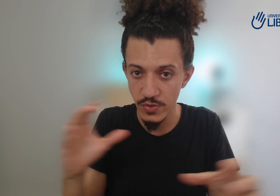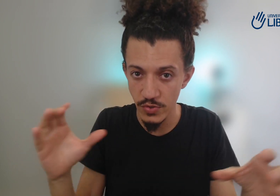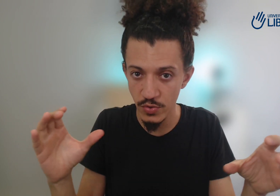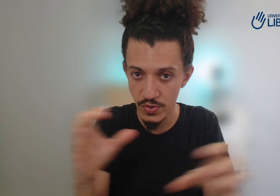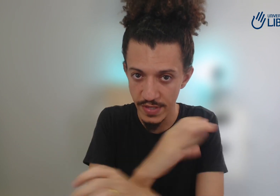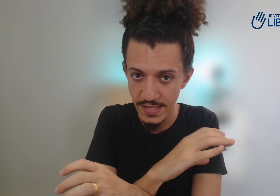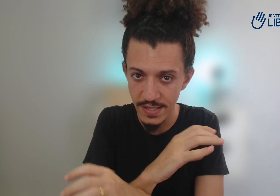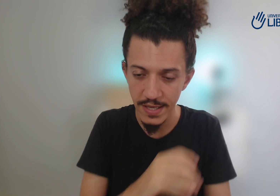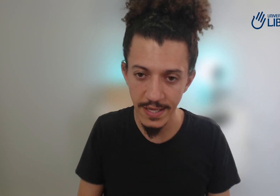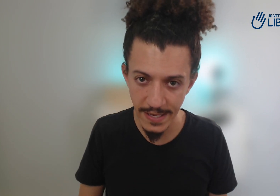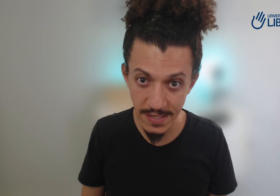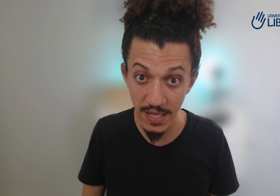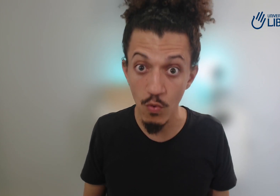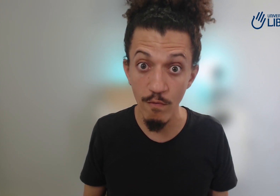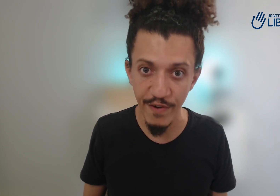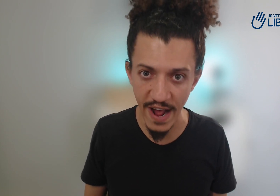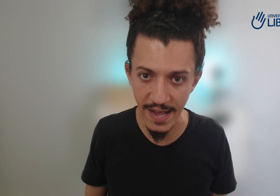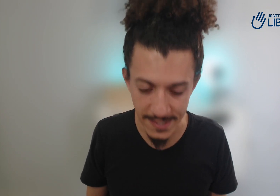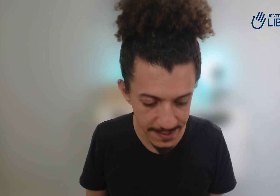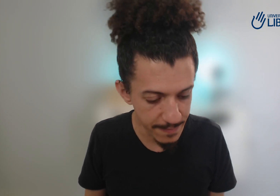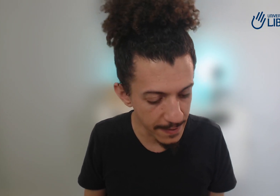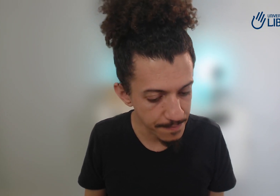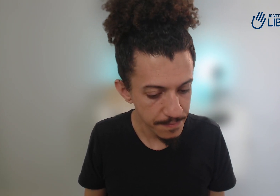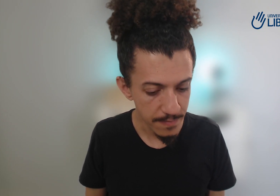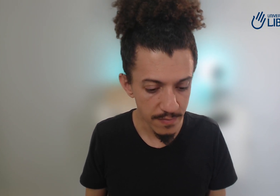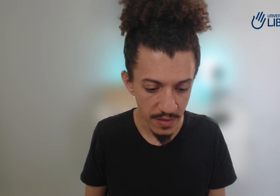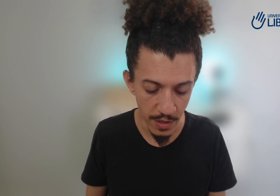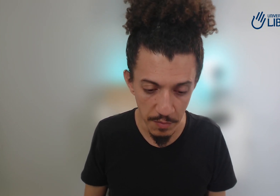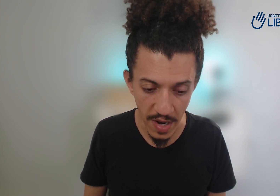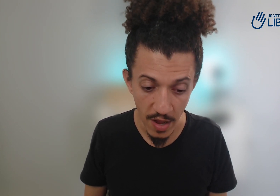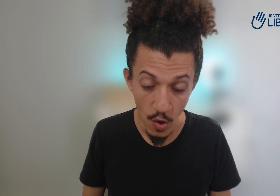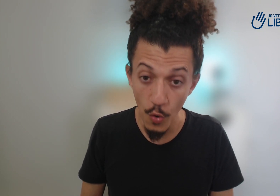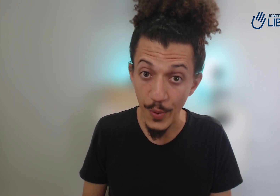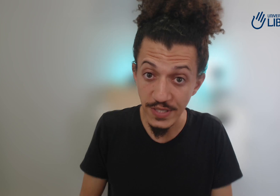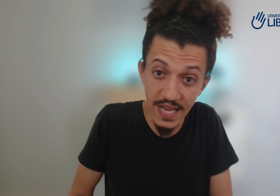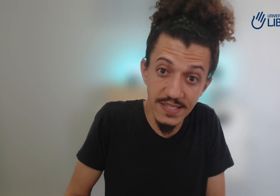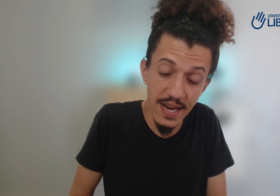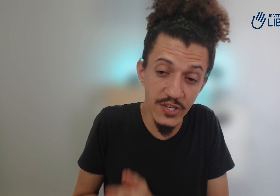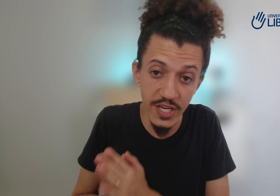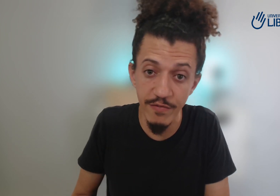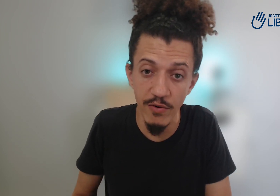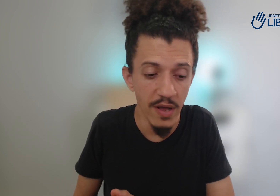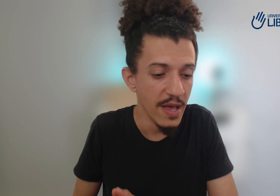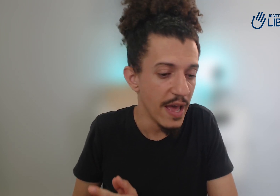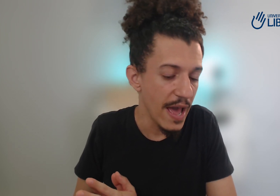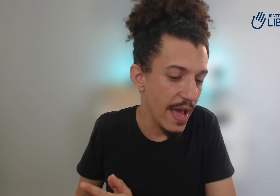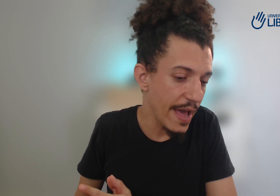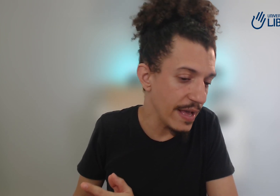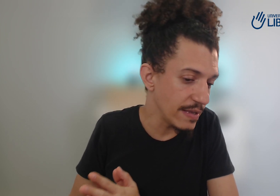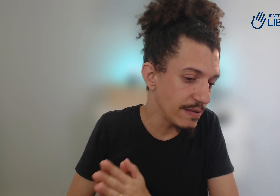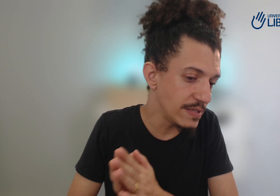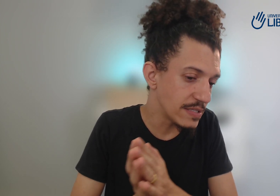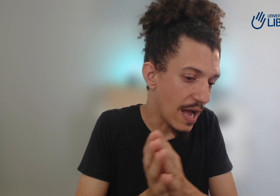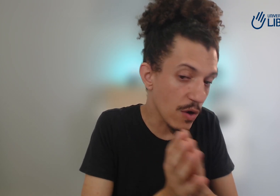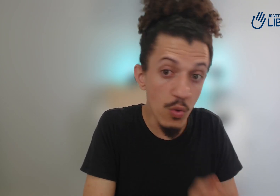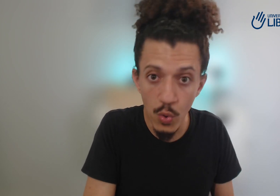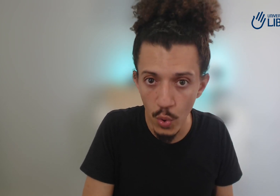de uso desse daqui com frases. Né? Então vamos lá. O processo seletivo está